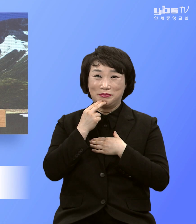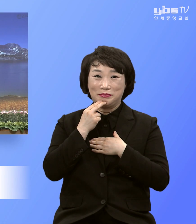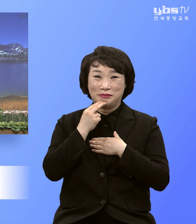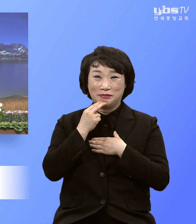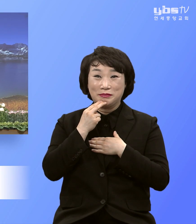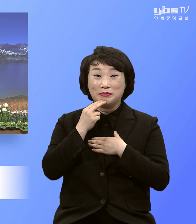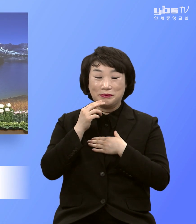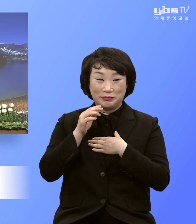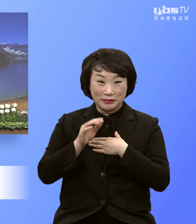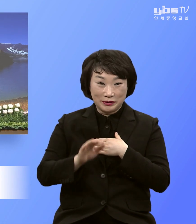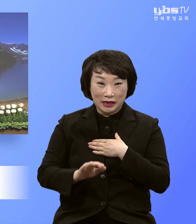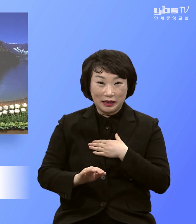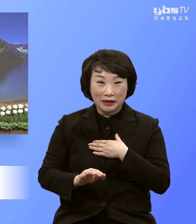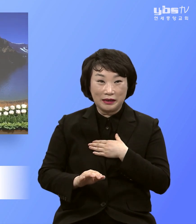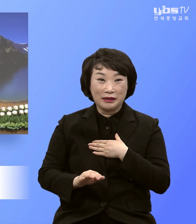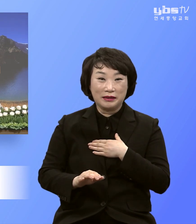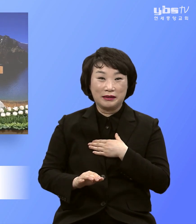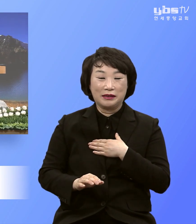없는